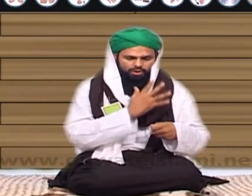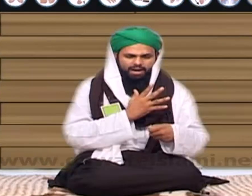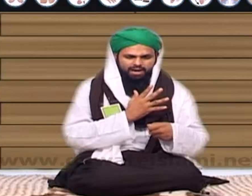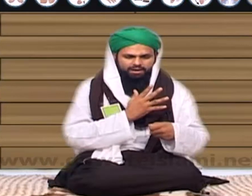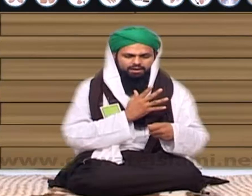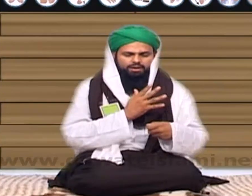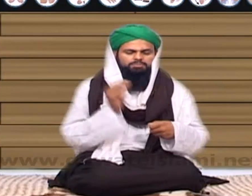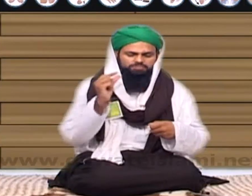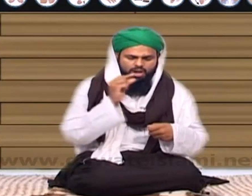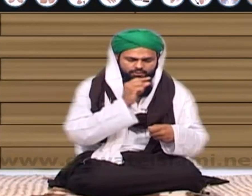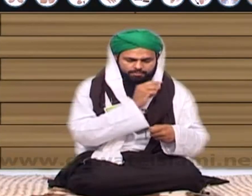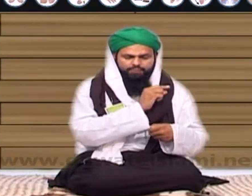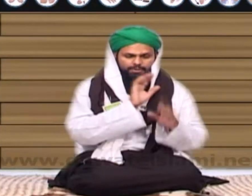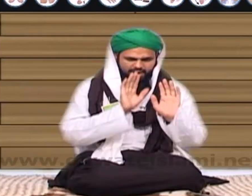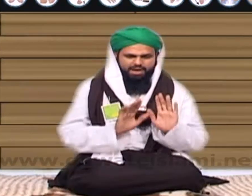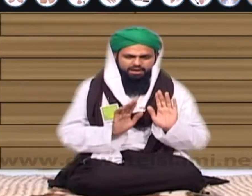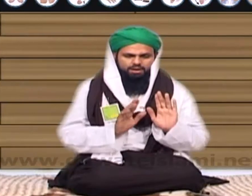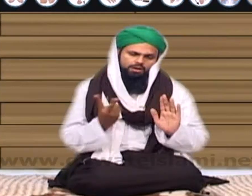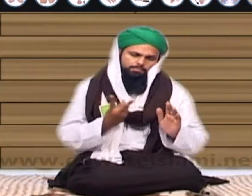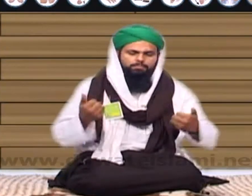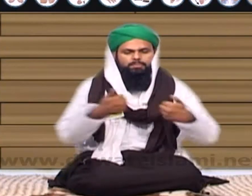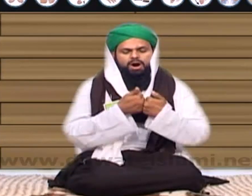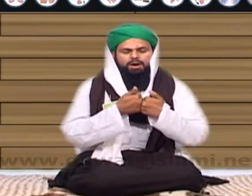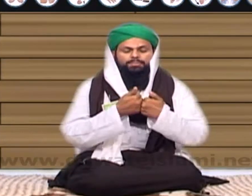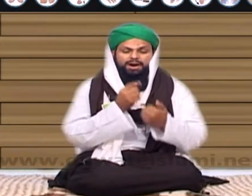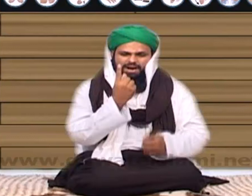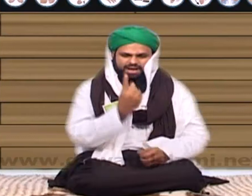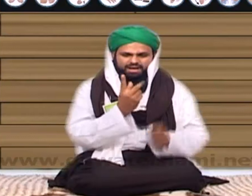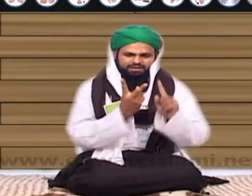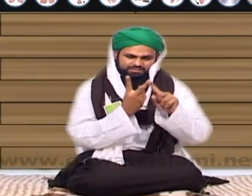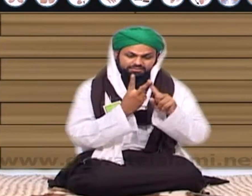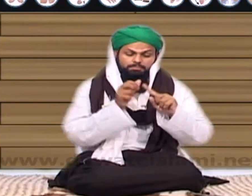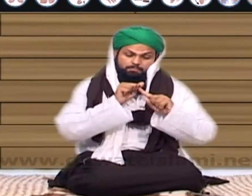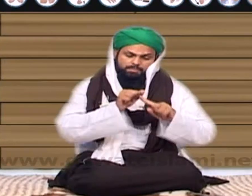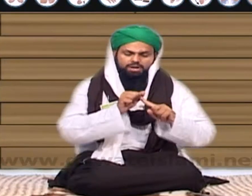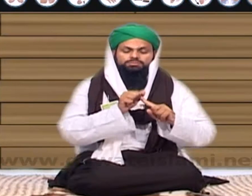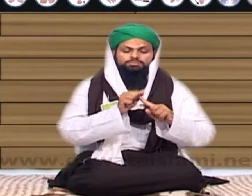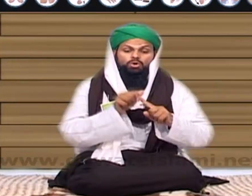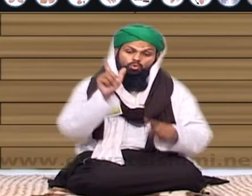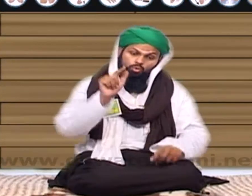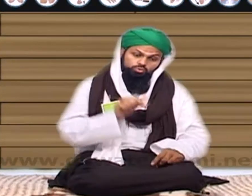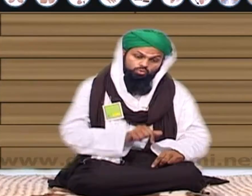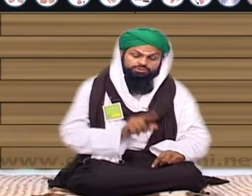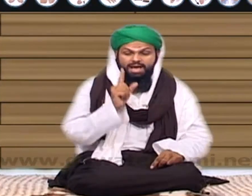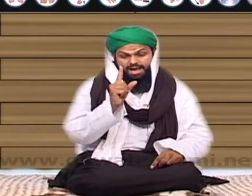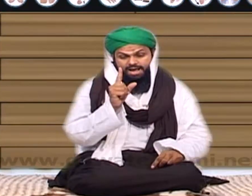ہیں, وظائف رکھتے ہیں, مشاغل رکھتے ہیں, ایک وظیفہ یہ بھی کر لیں کہ روزانہ کم از کم